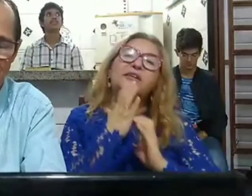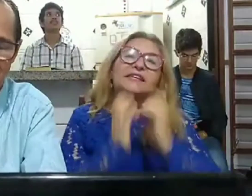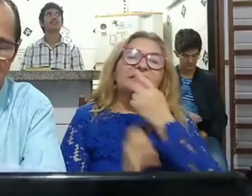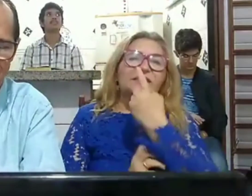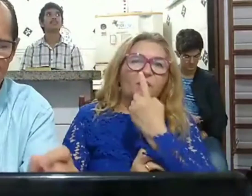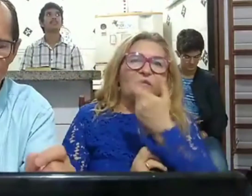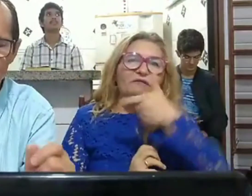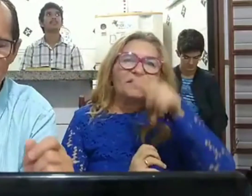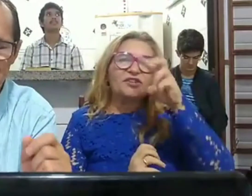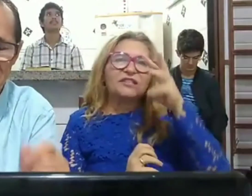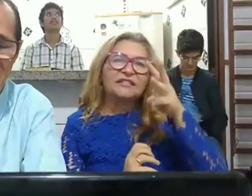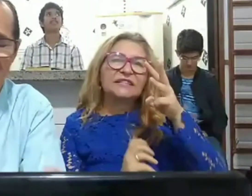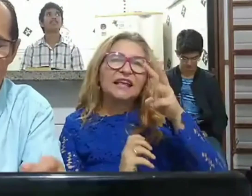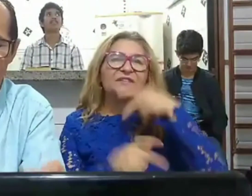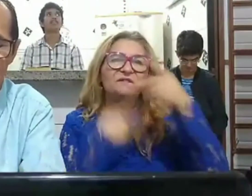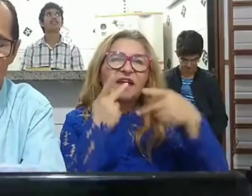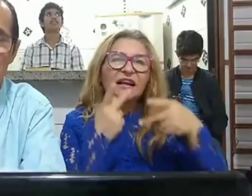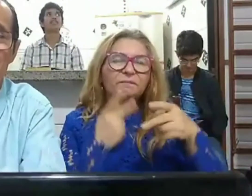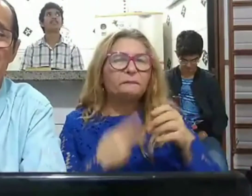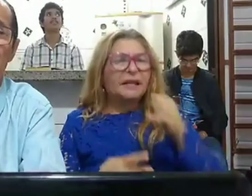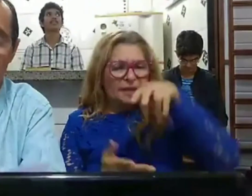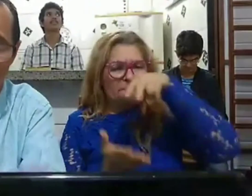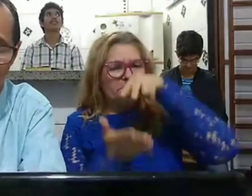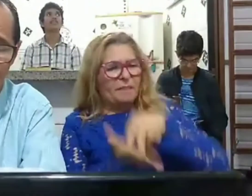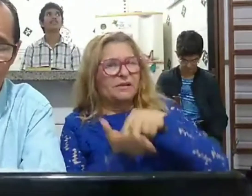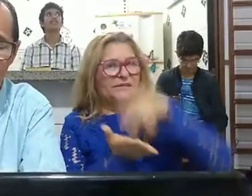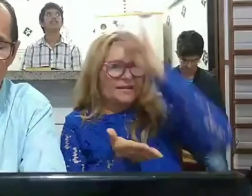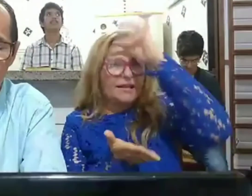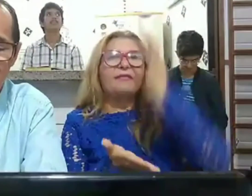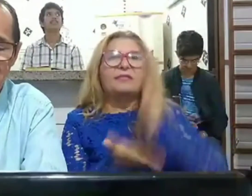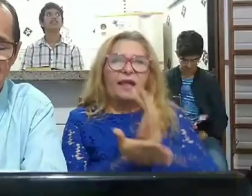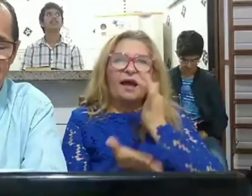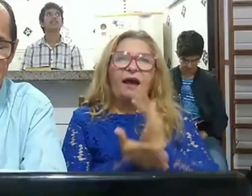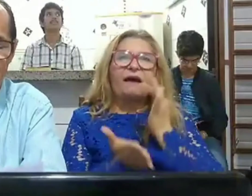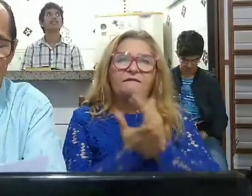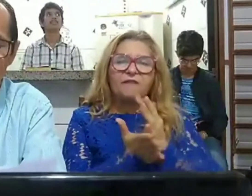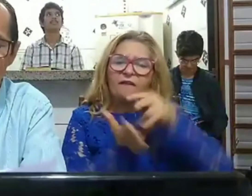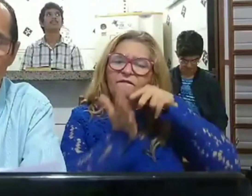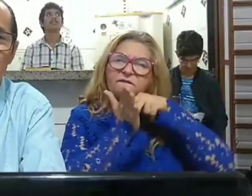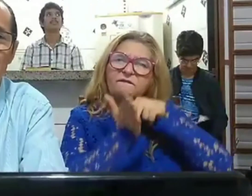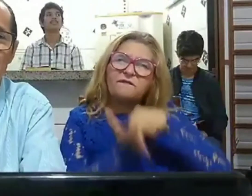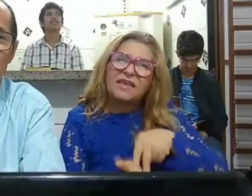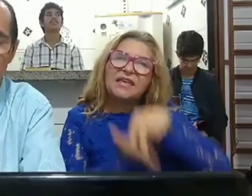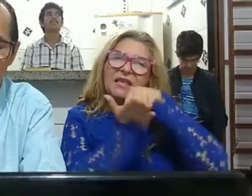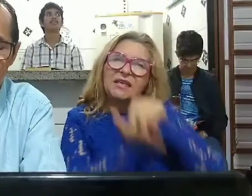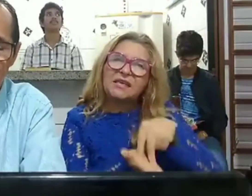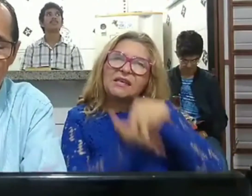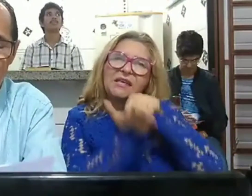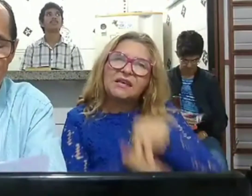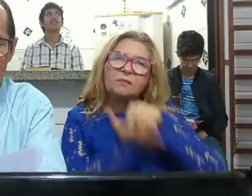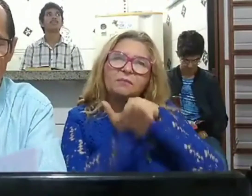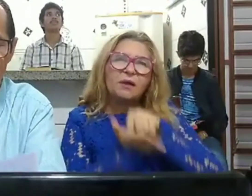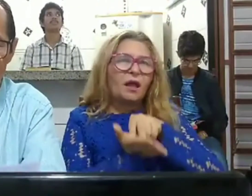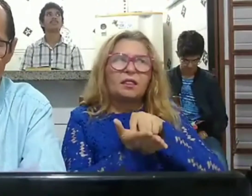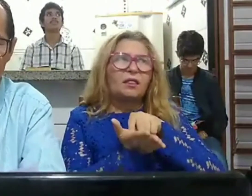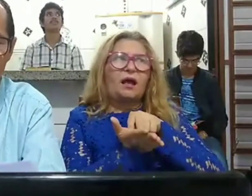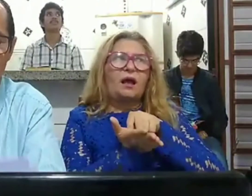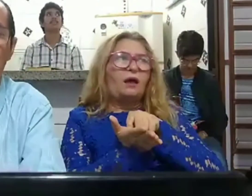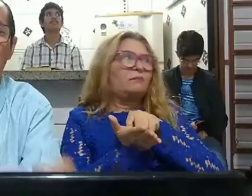1:23 diz: se é que permaneceis na fé, alicerçados e firmes, não vos